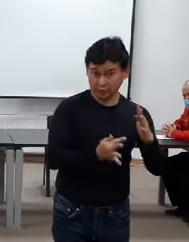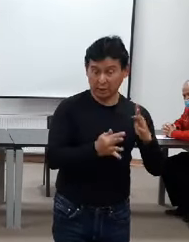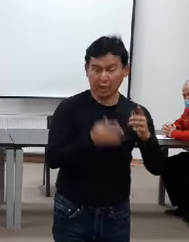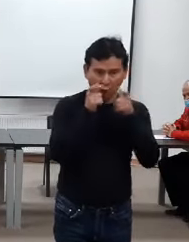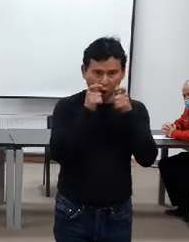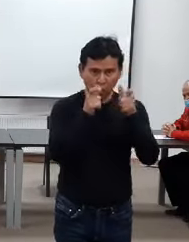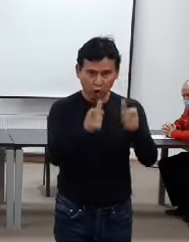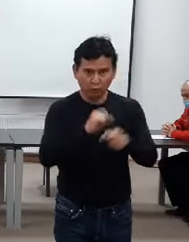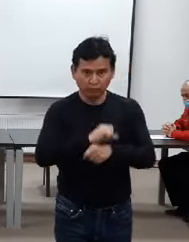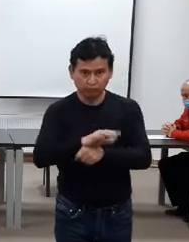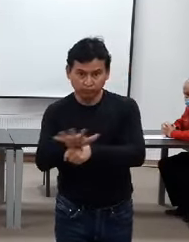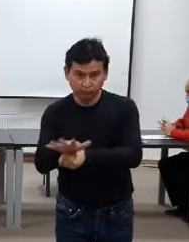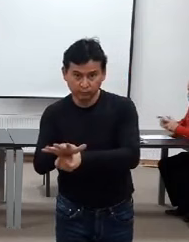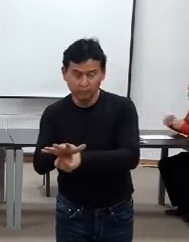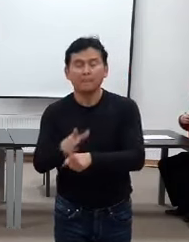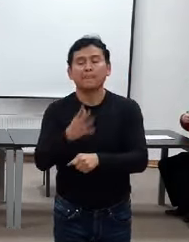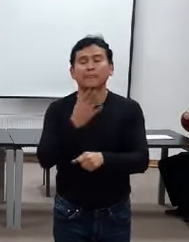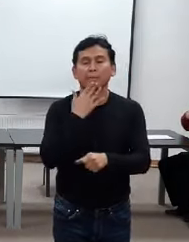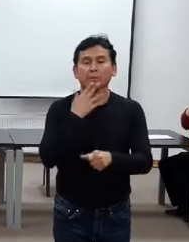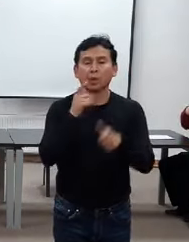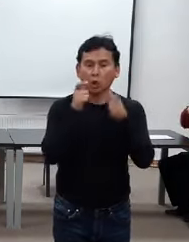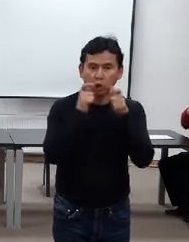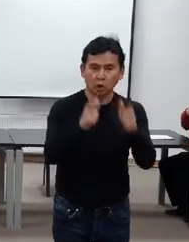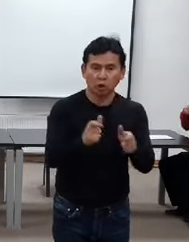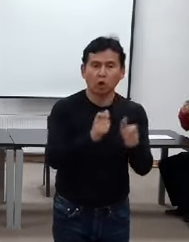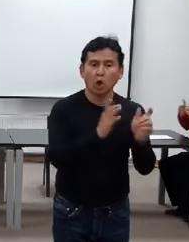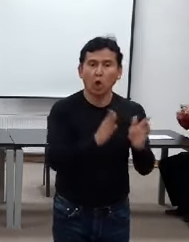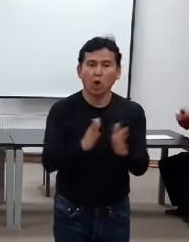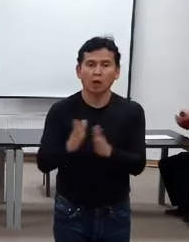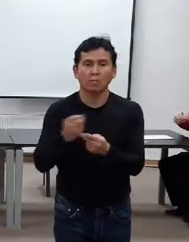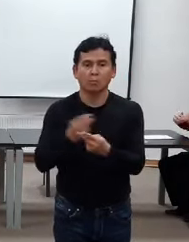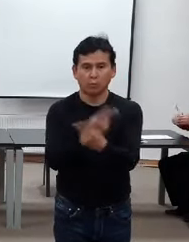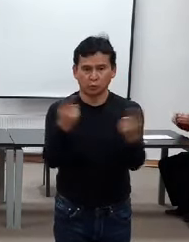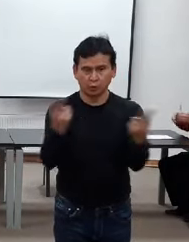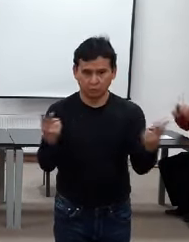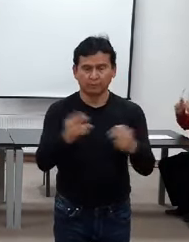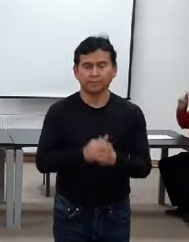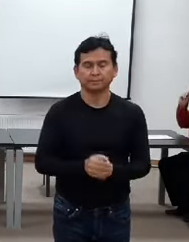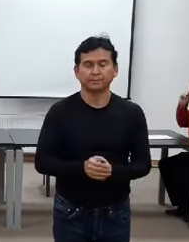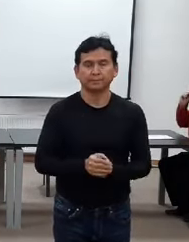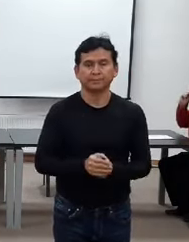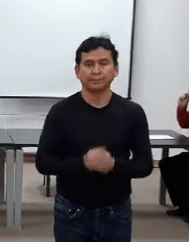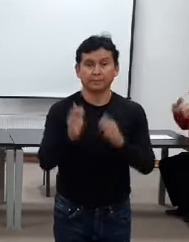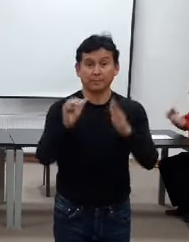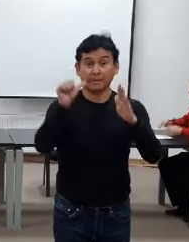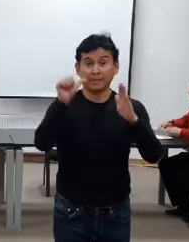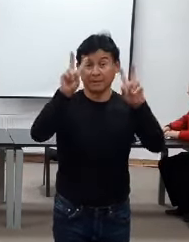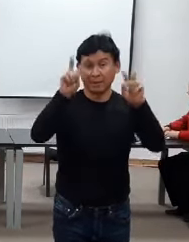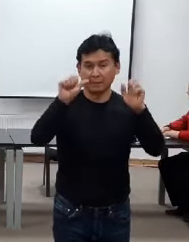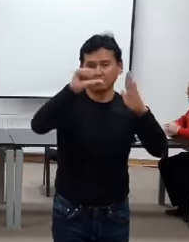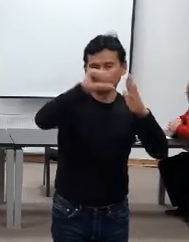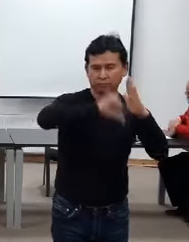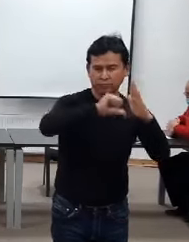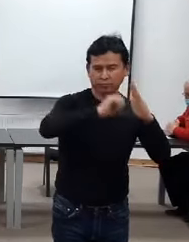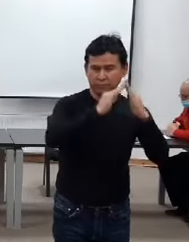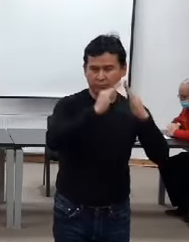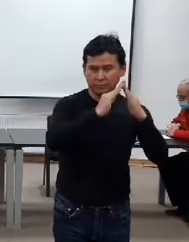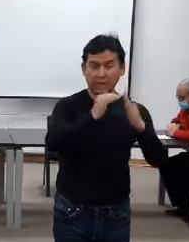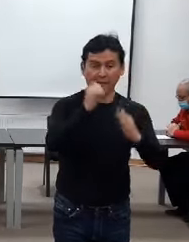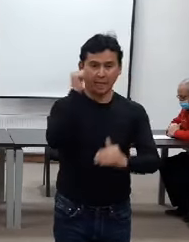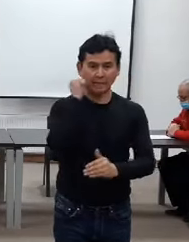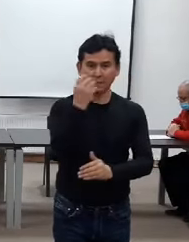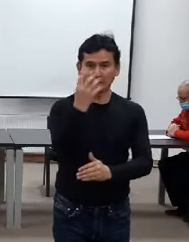la pandemia, así como también el control del orden público. Respecto al toque de queda, el día de ayer hubo